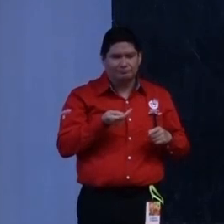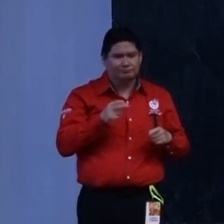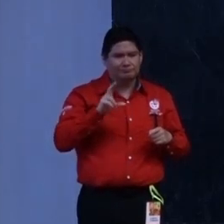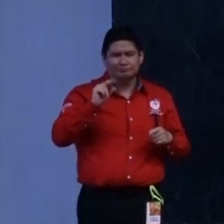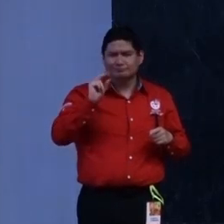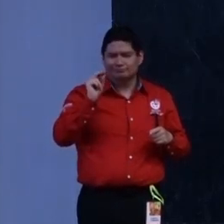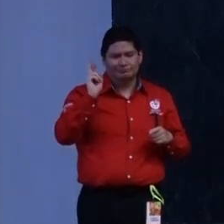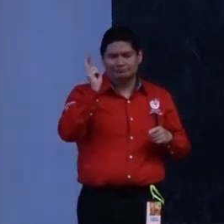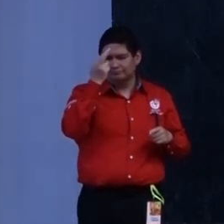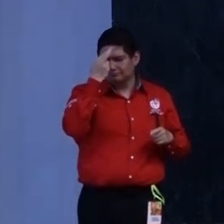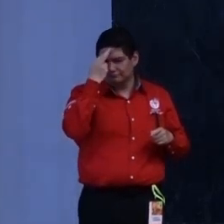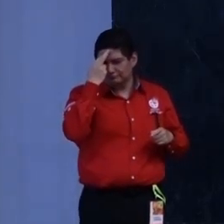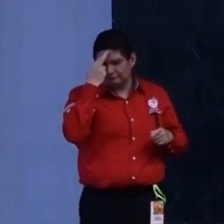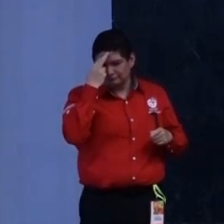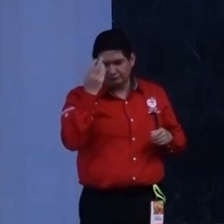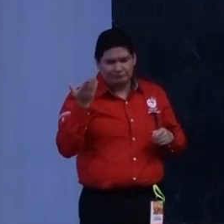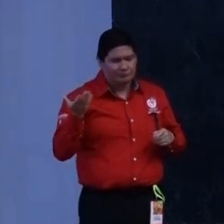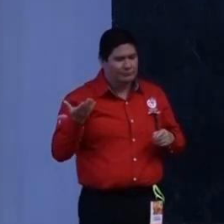la doble